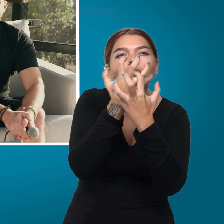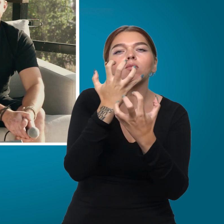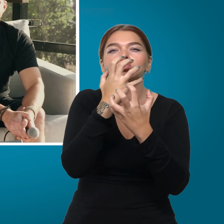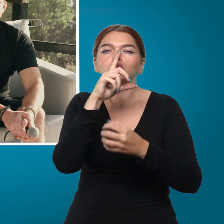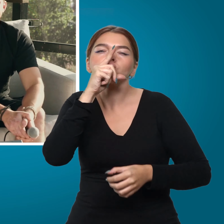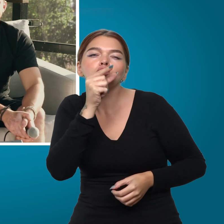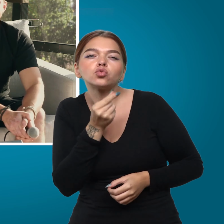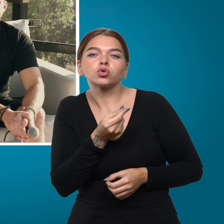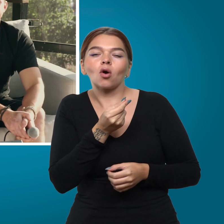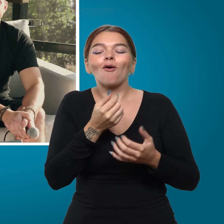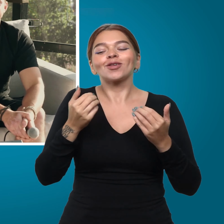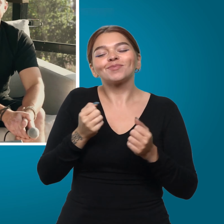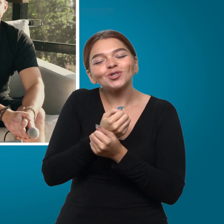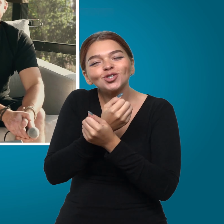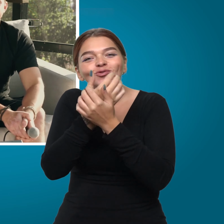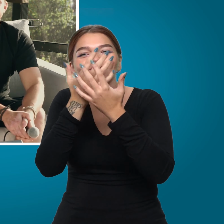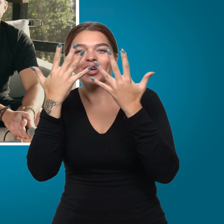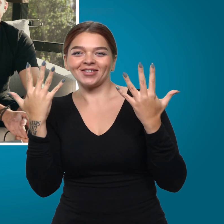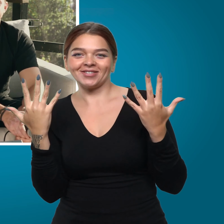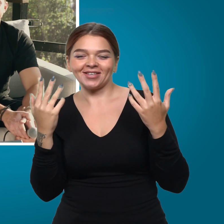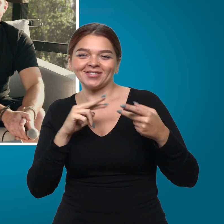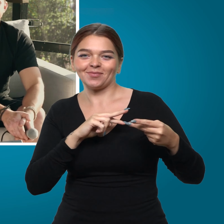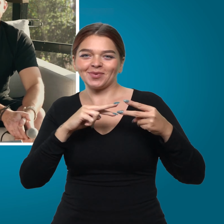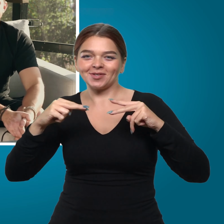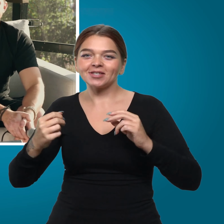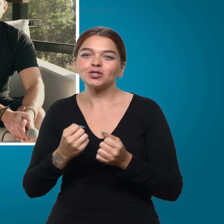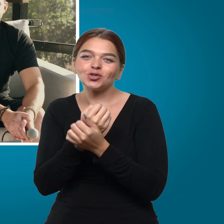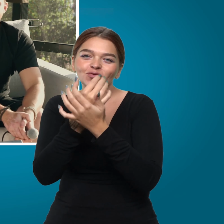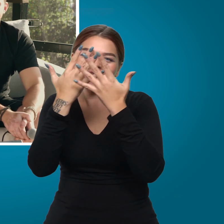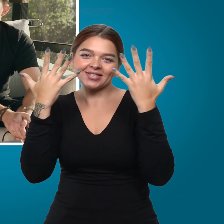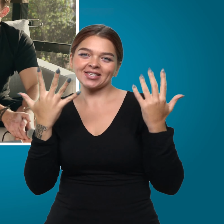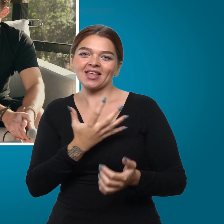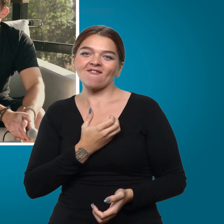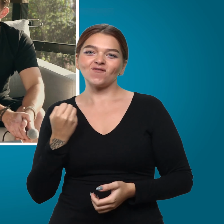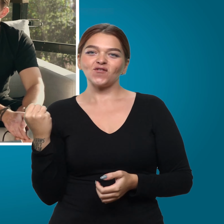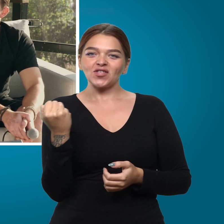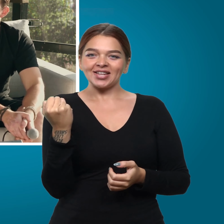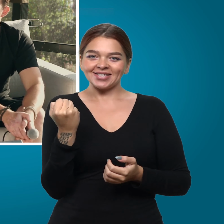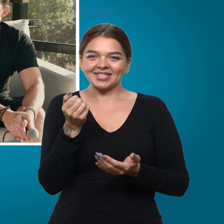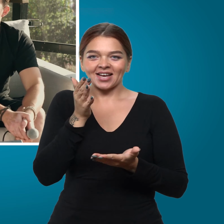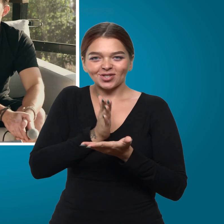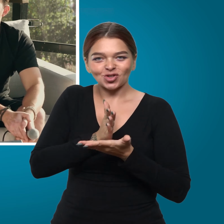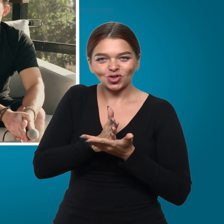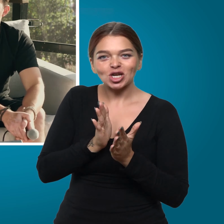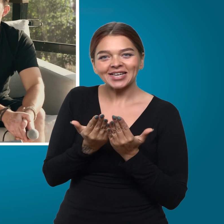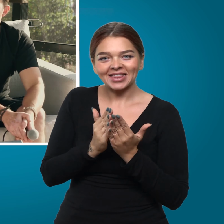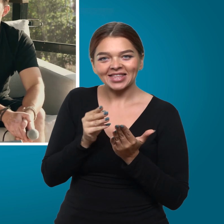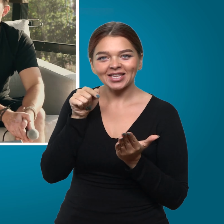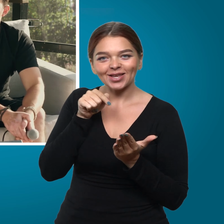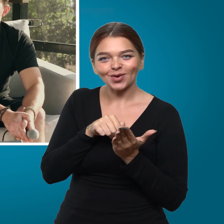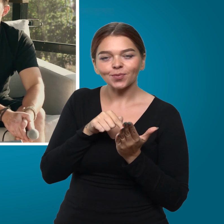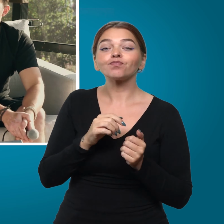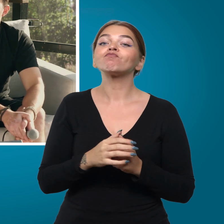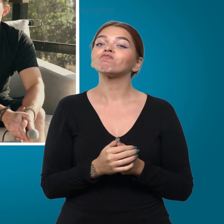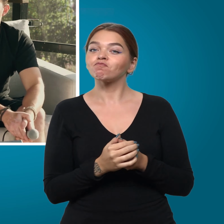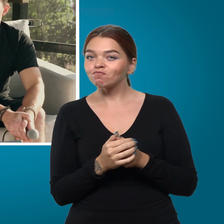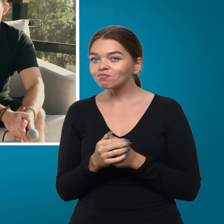vat paauglystėje buvo kitaip, man to norėjosi. Tai vat dabar lengvesnė, šviesesnė, gal šiek tiek netgi viltį